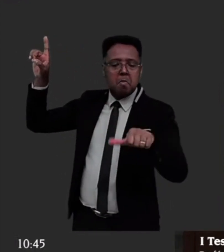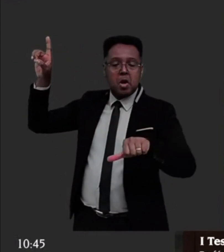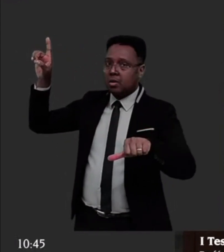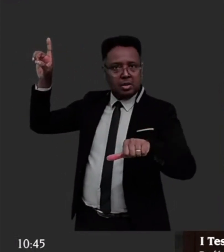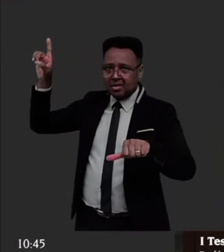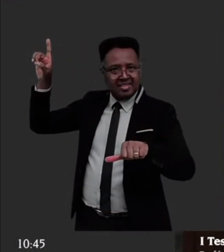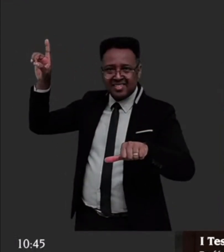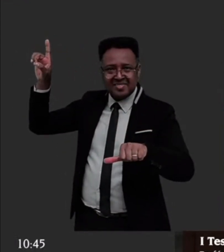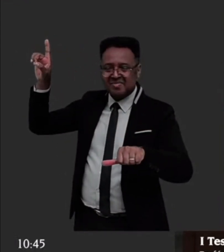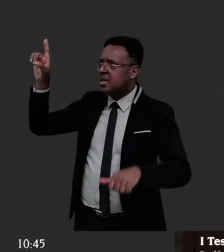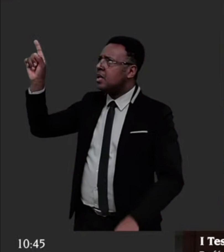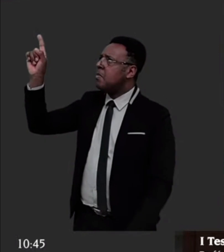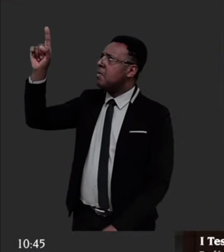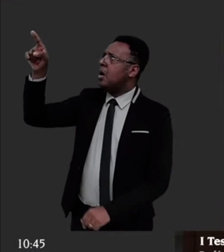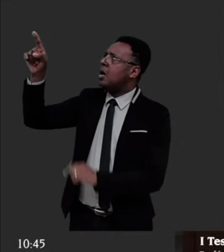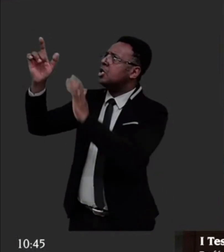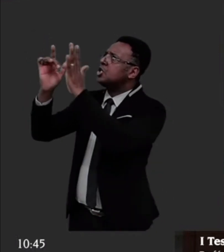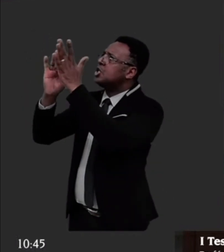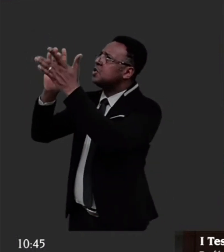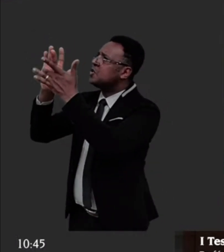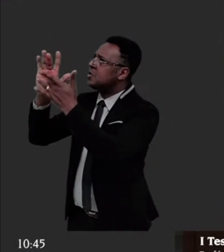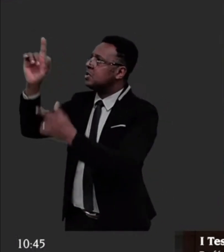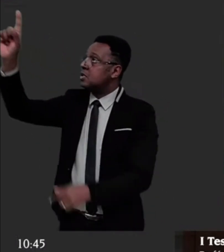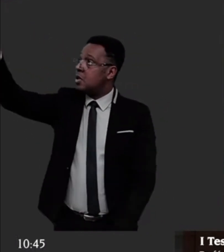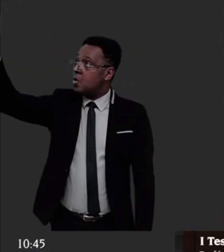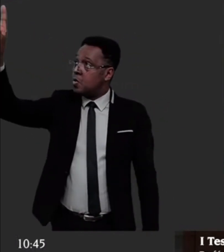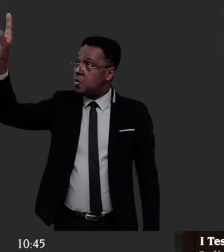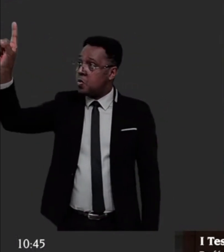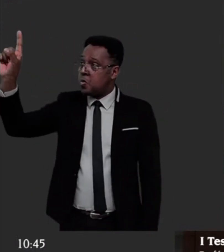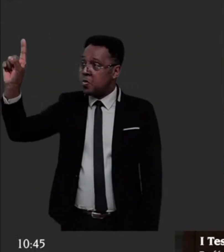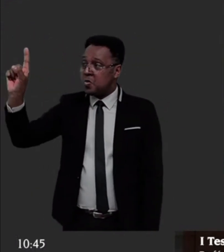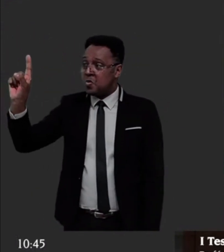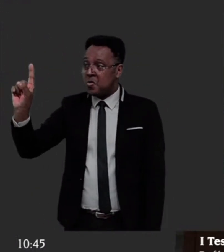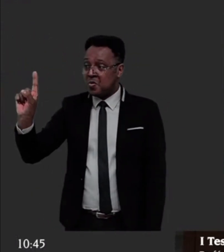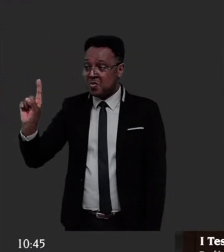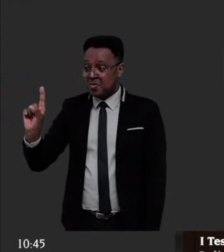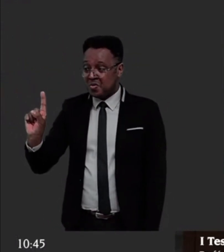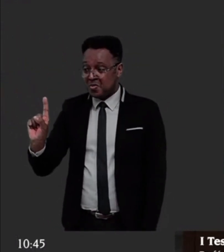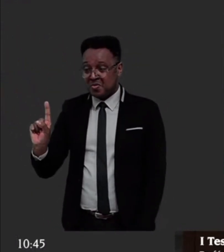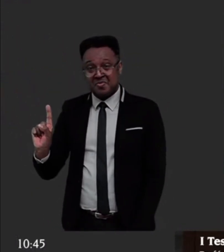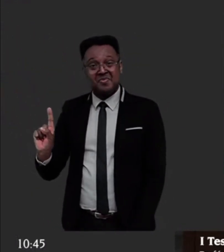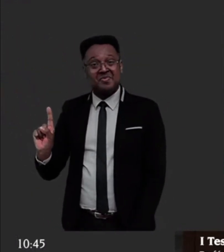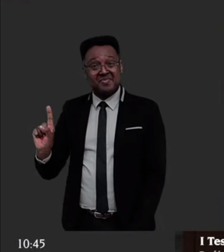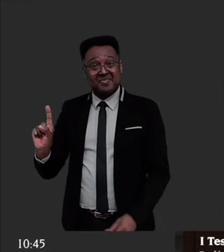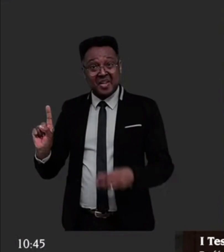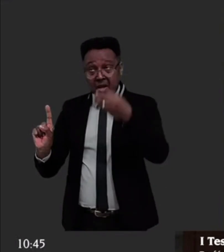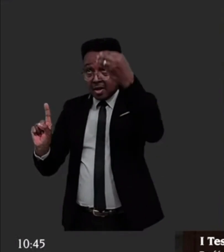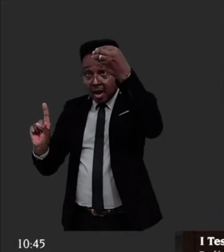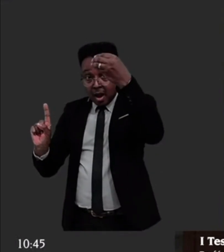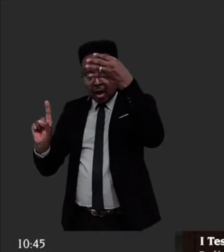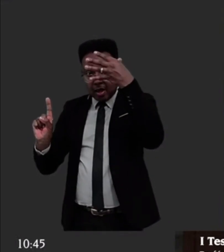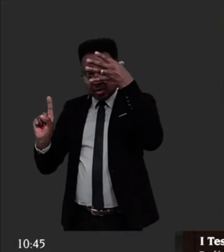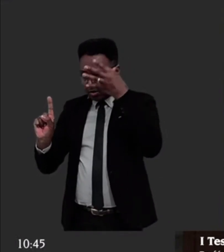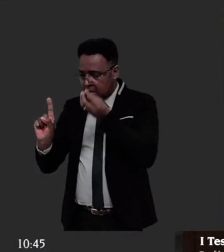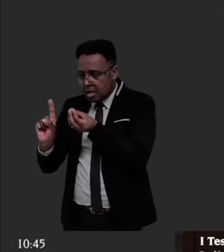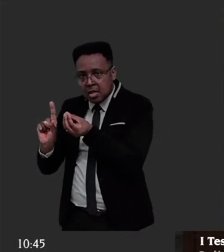Cristo, que trouxe a graça para todo aquele que nele crer e que for batizado, este